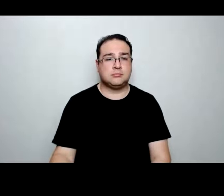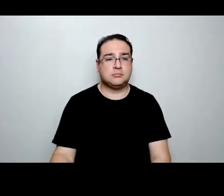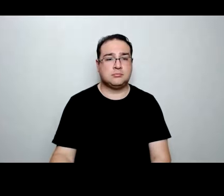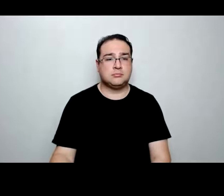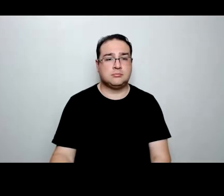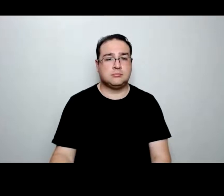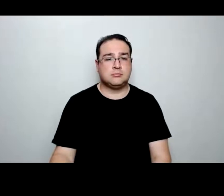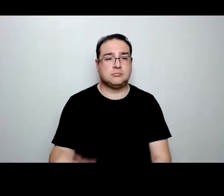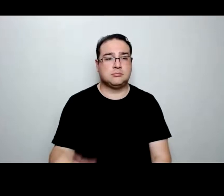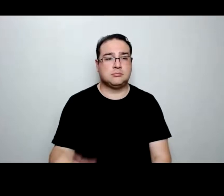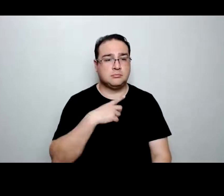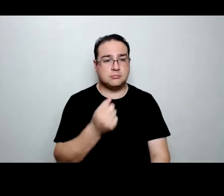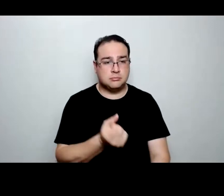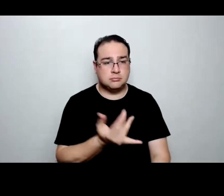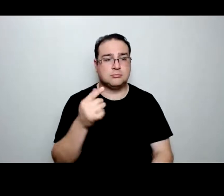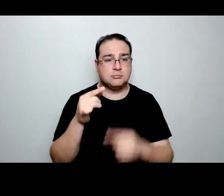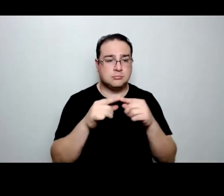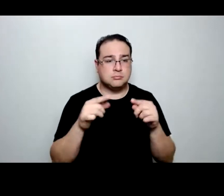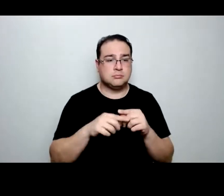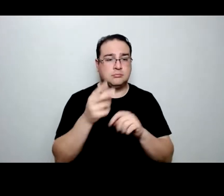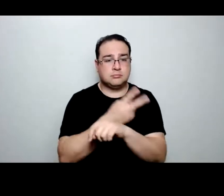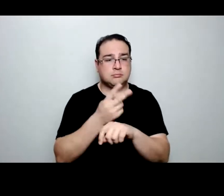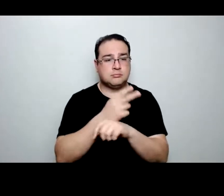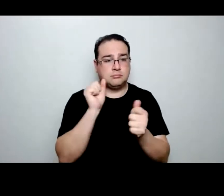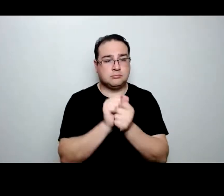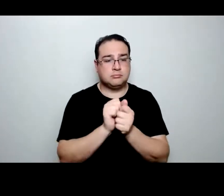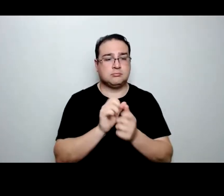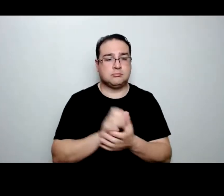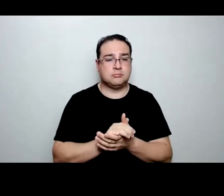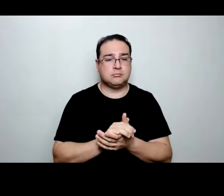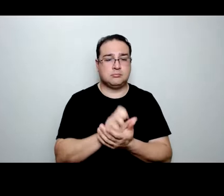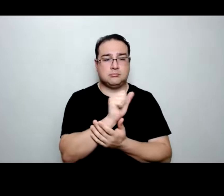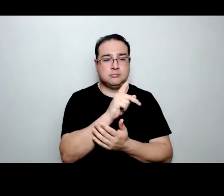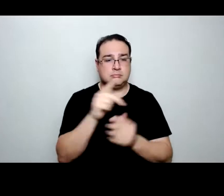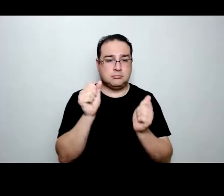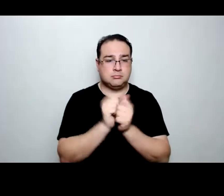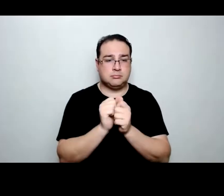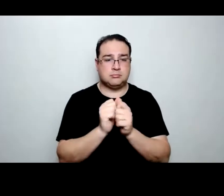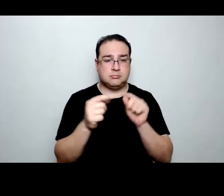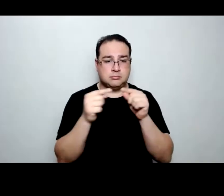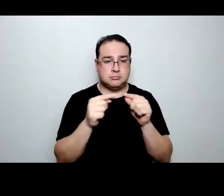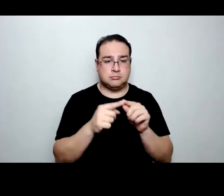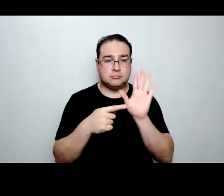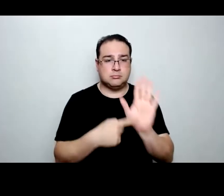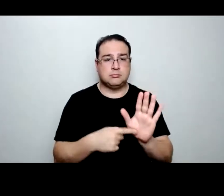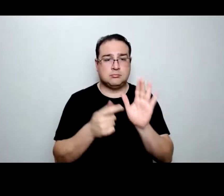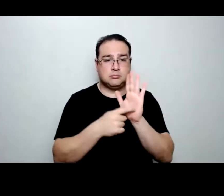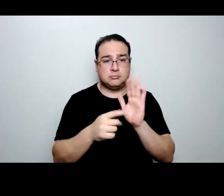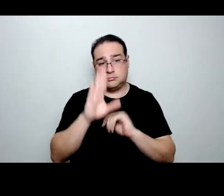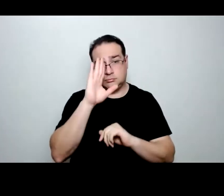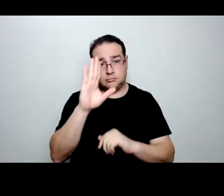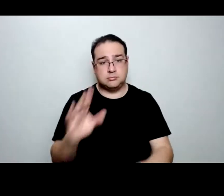Você é só baixar lá os aplicativos que dão suporte ao programa